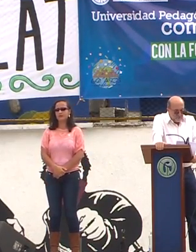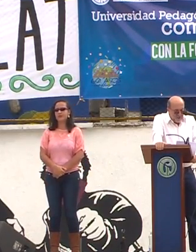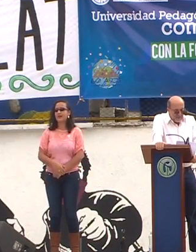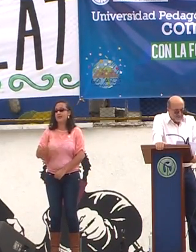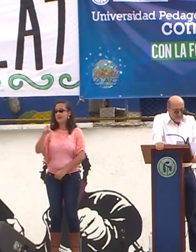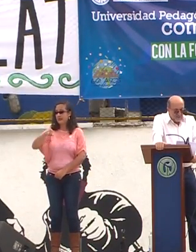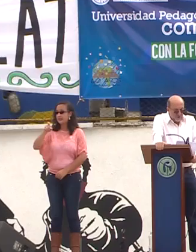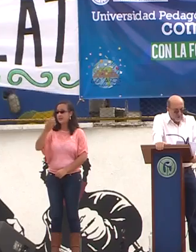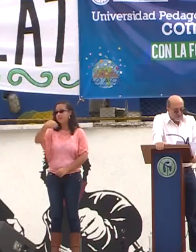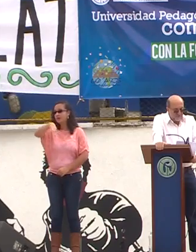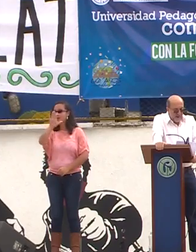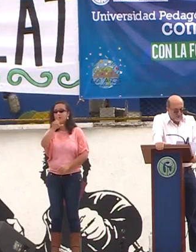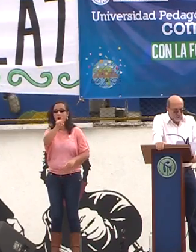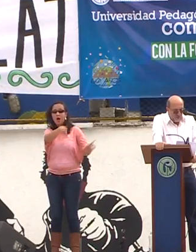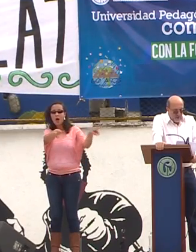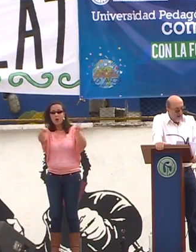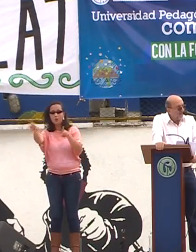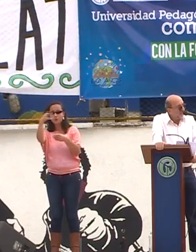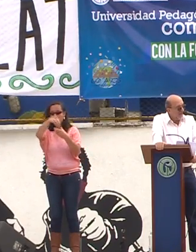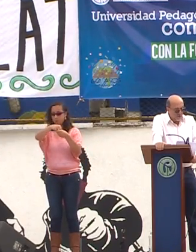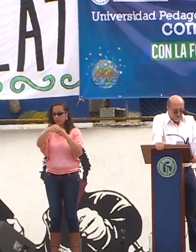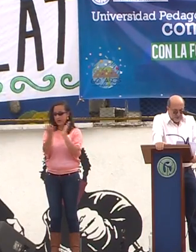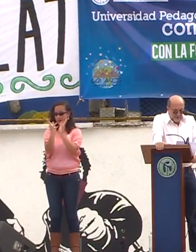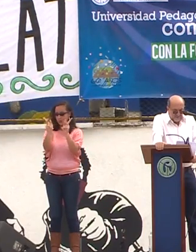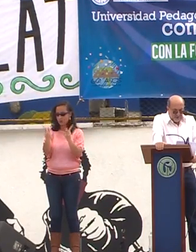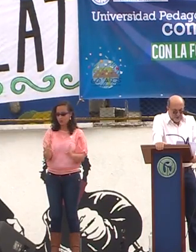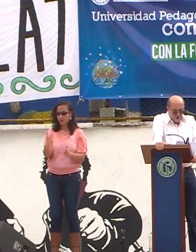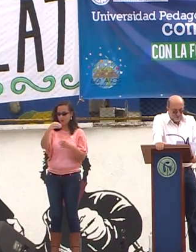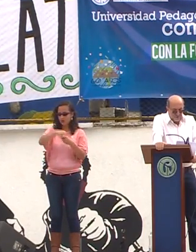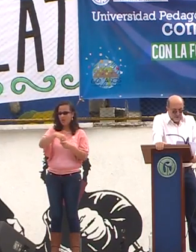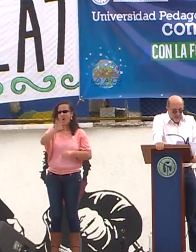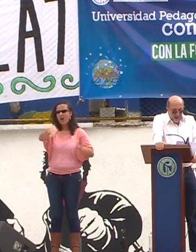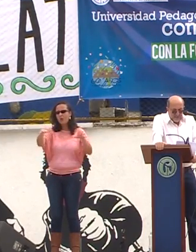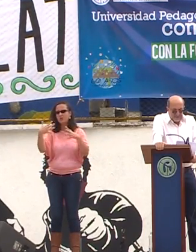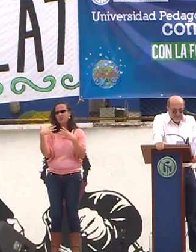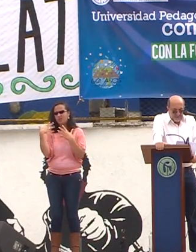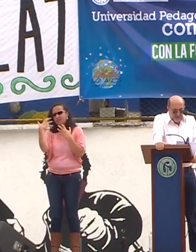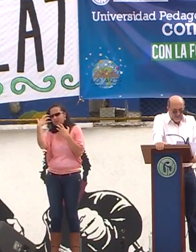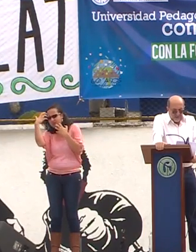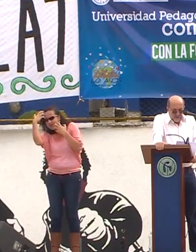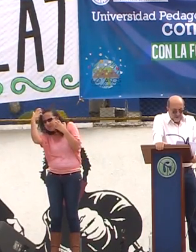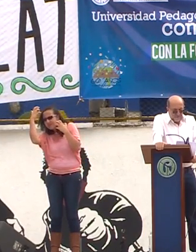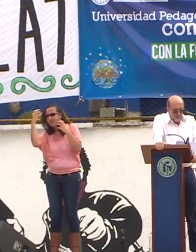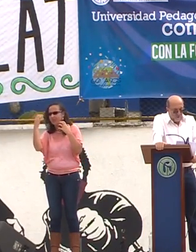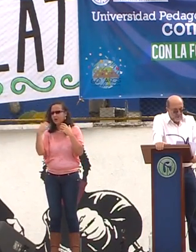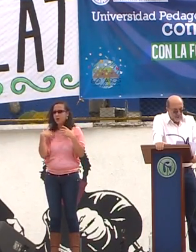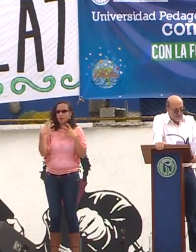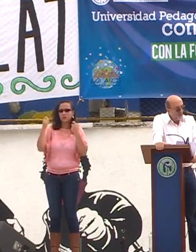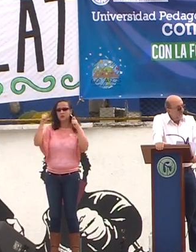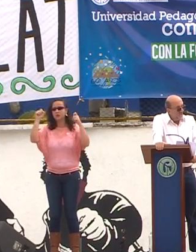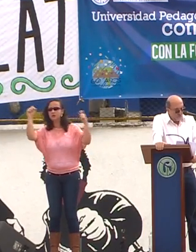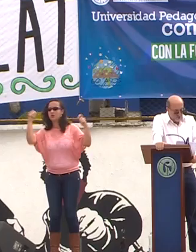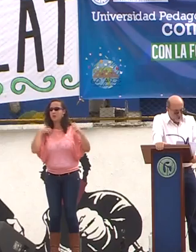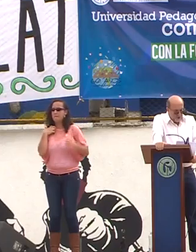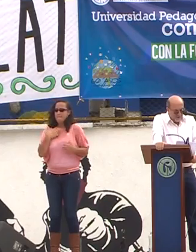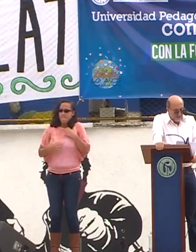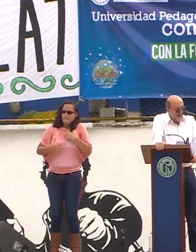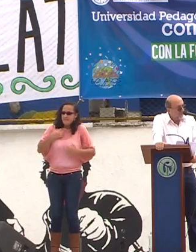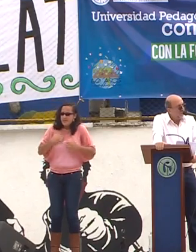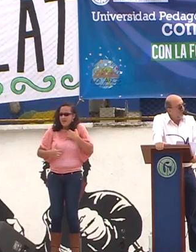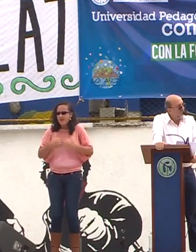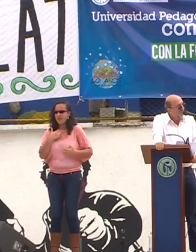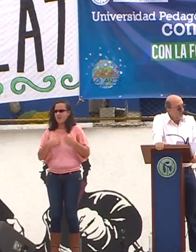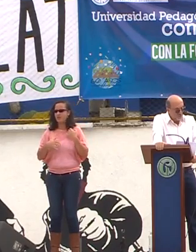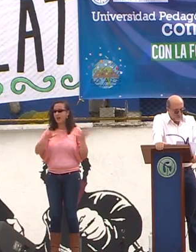en estudiantes con respecto a estados de depresión, ansiedad, fobias, pulsiones